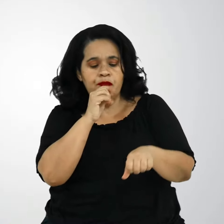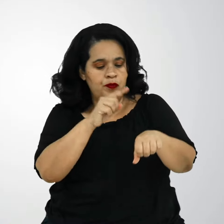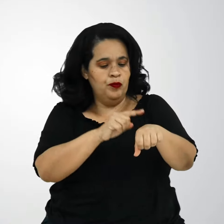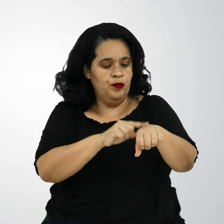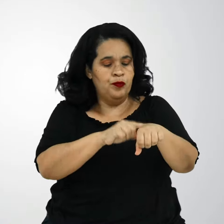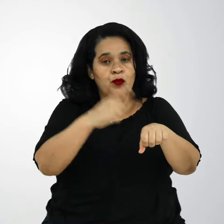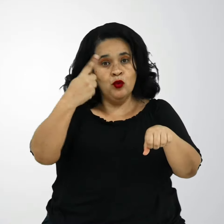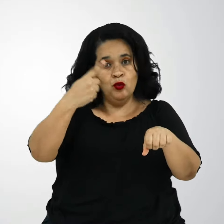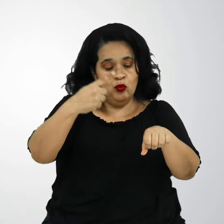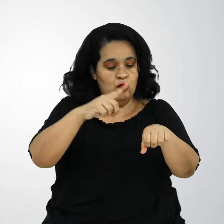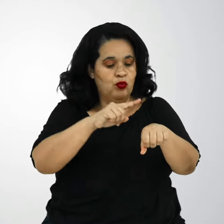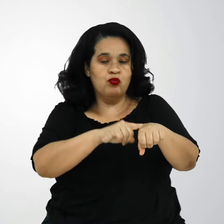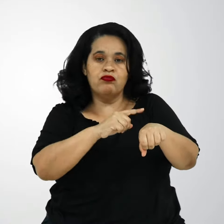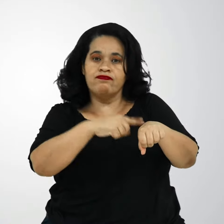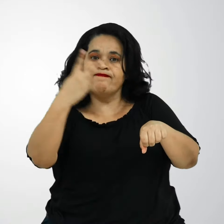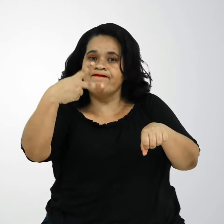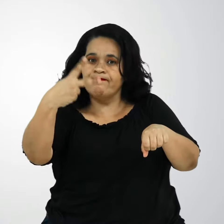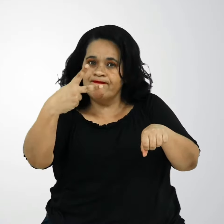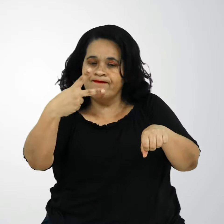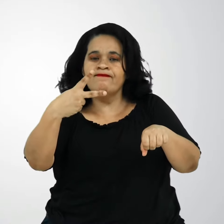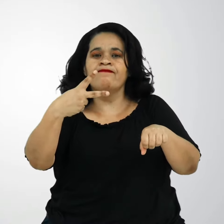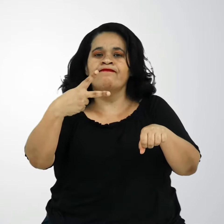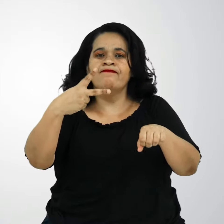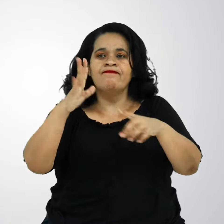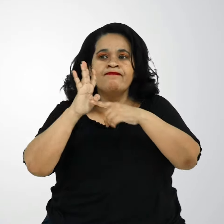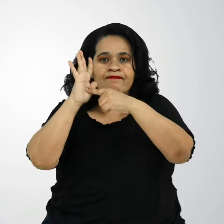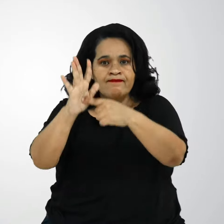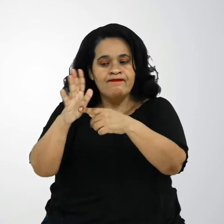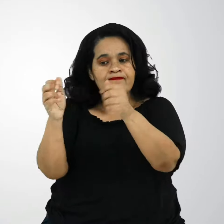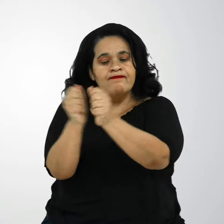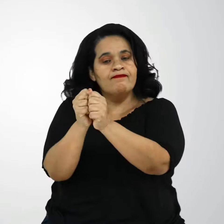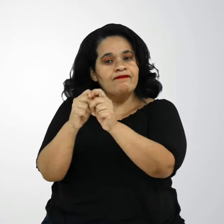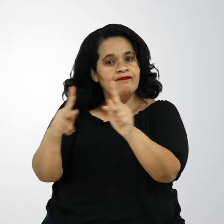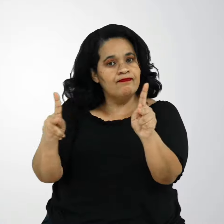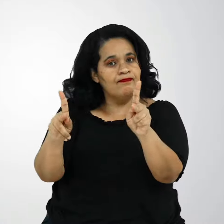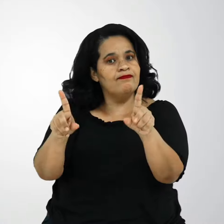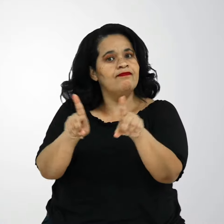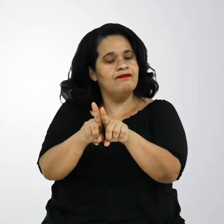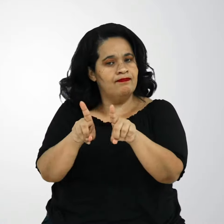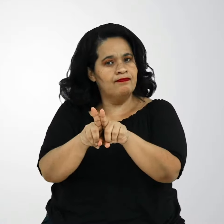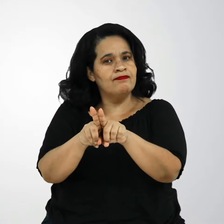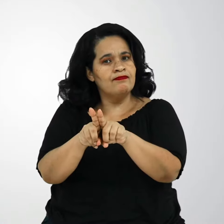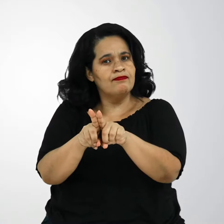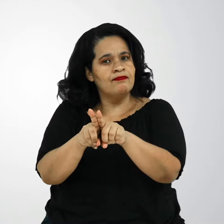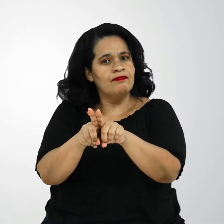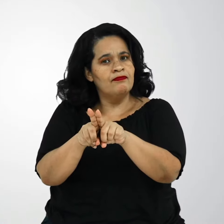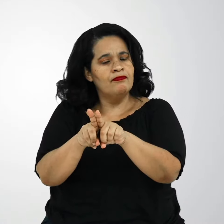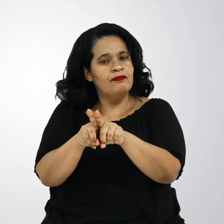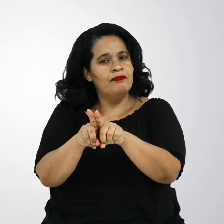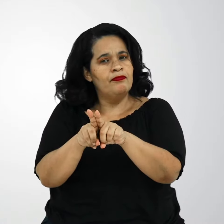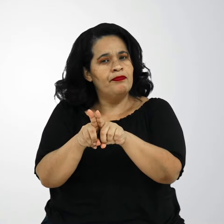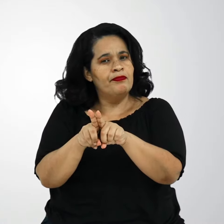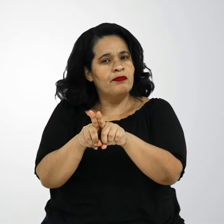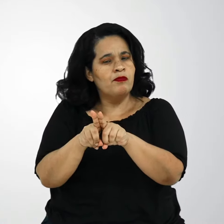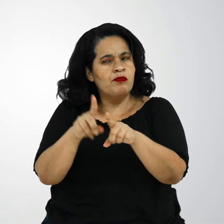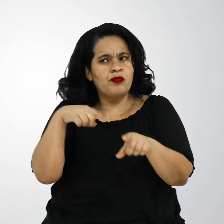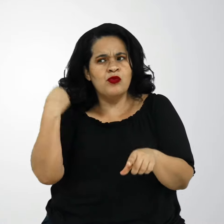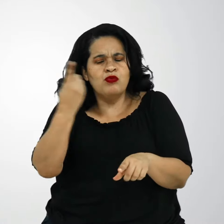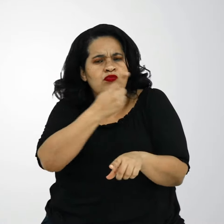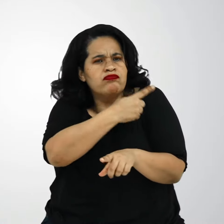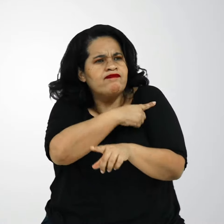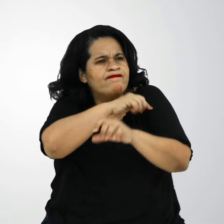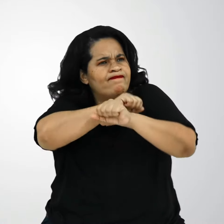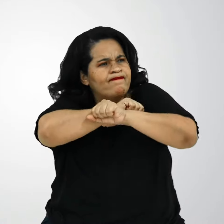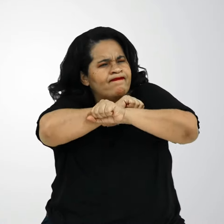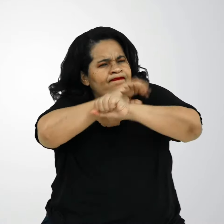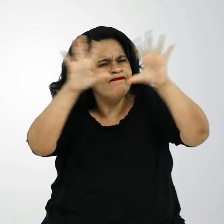tempos, né? É a metade de um tempo, aparece no Apocalipse algumas vezes. No Apocalipse, a gente claramente entende